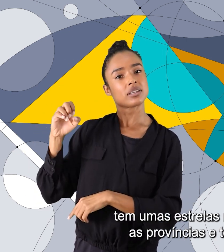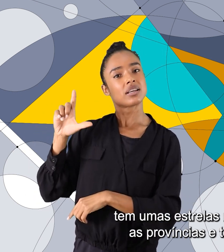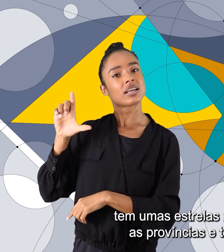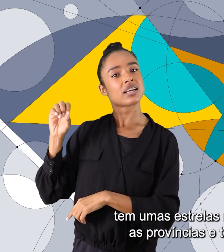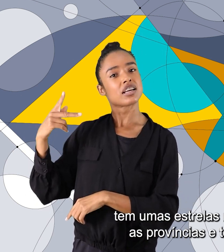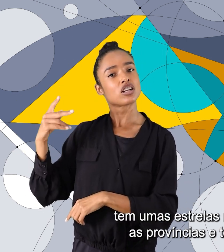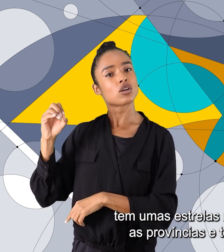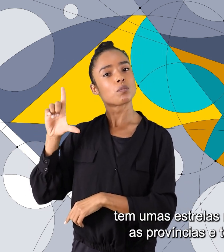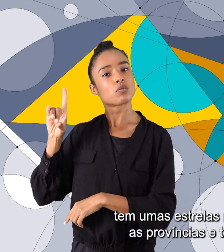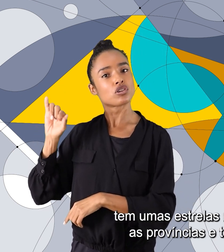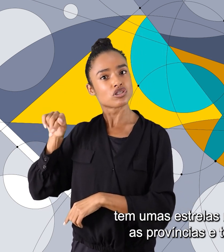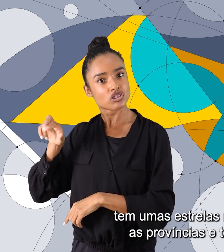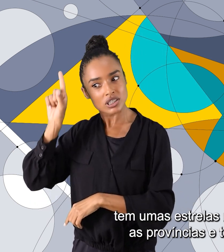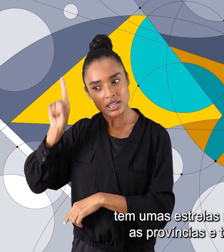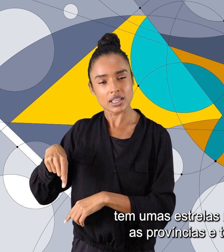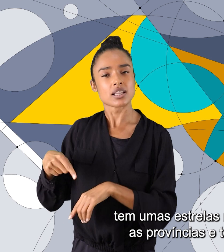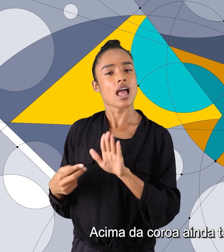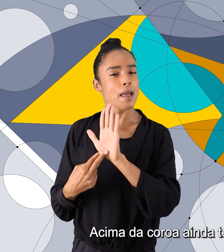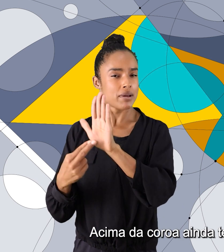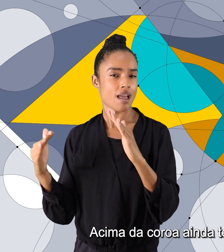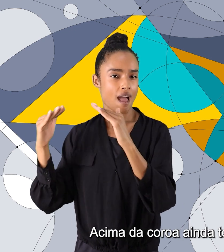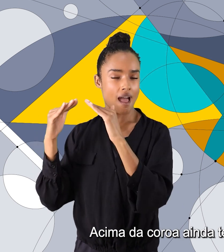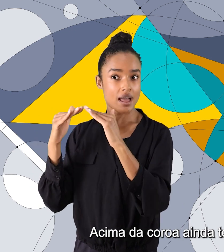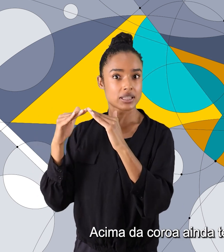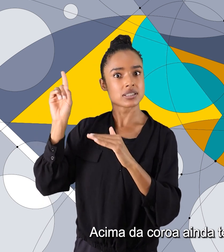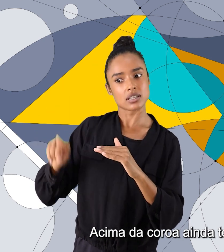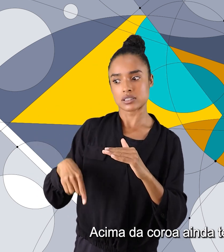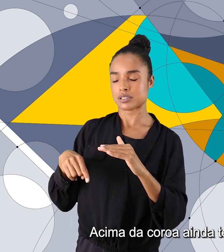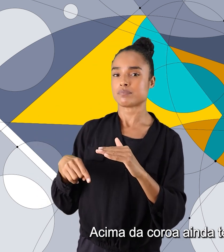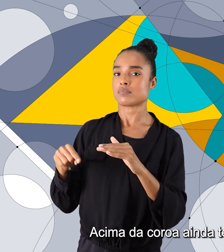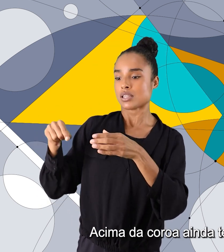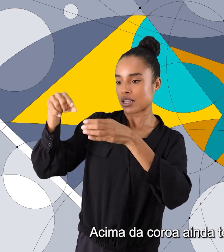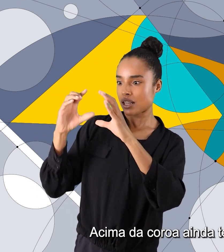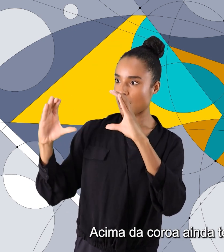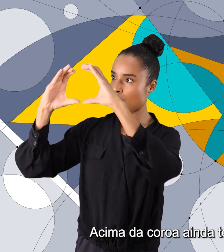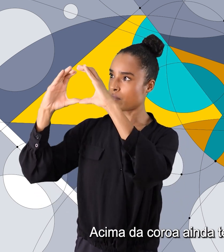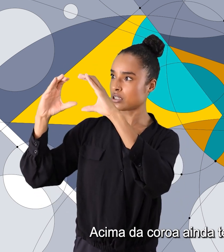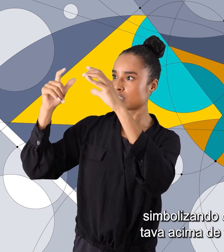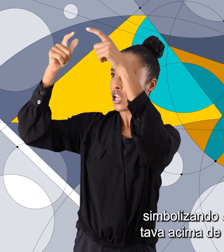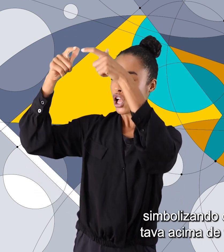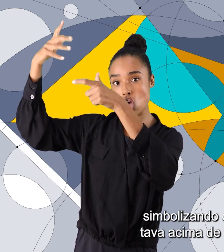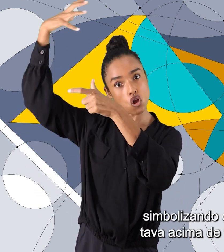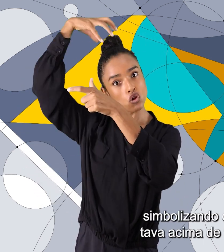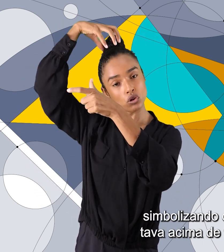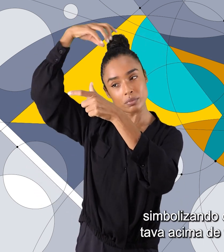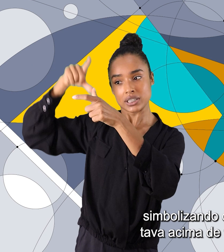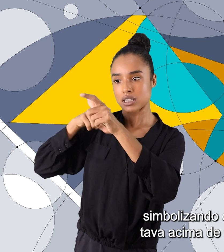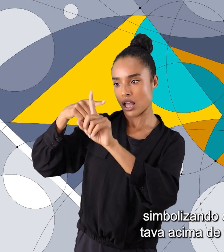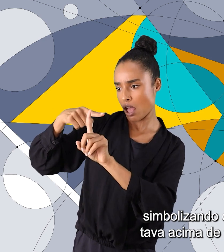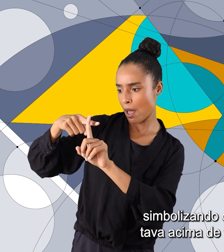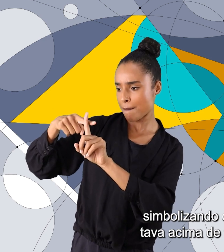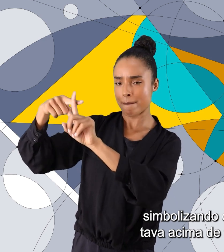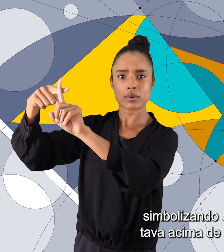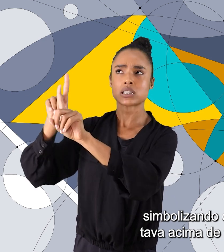representando as províncias e tem a coroa. Acima da coroa ainda tem mais uma cruz, simbolizando que